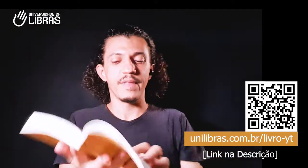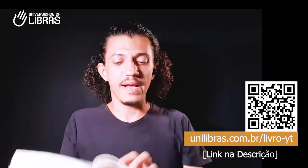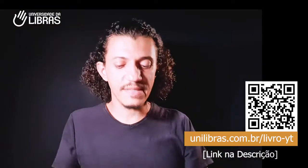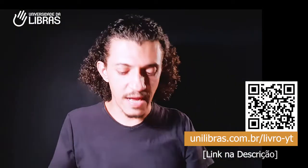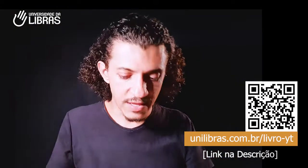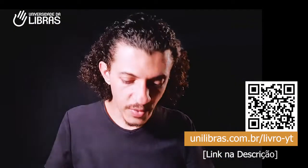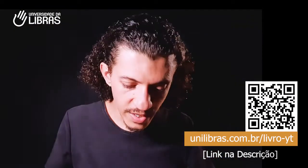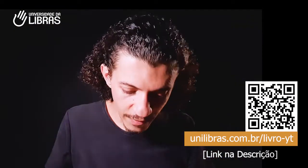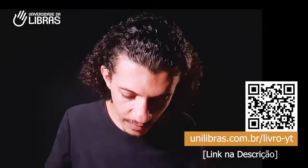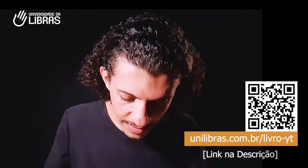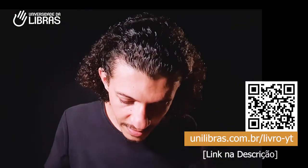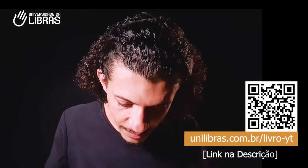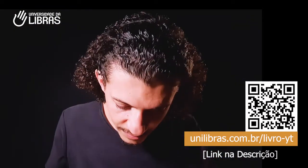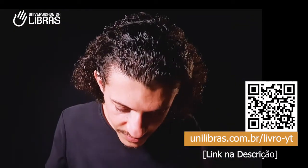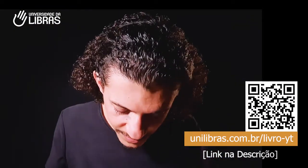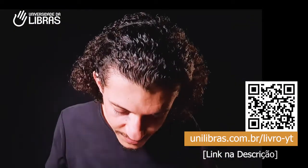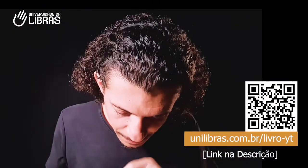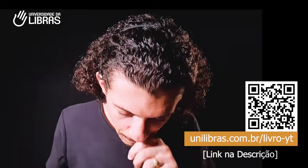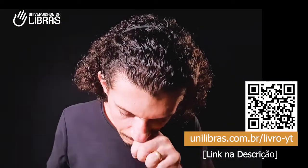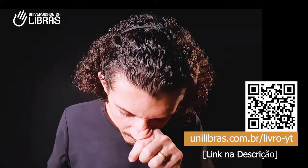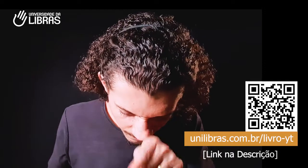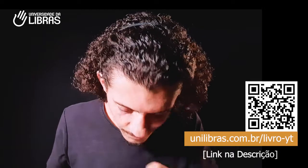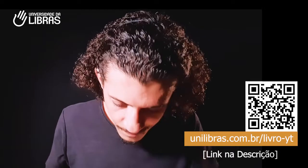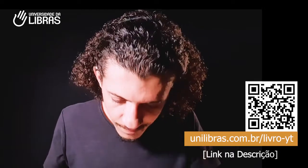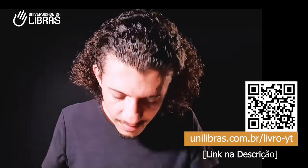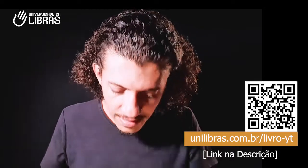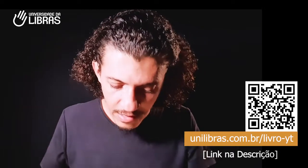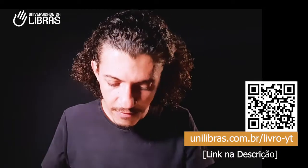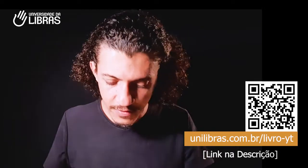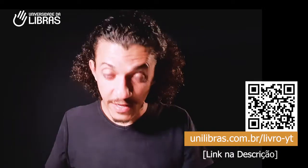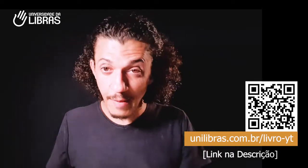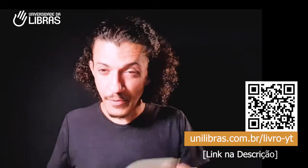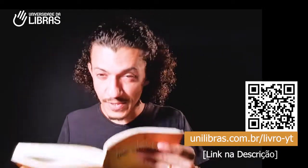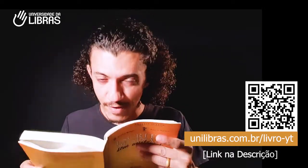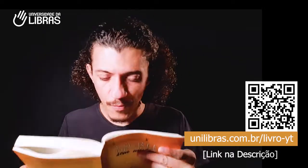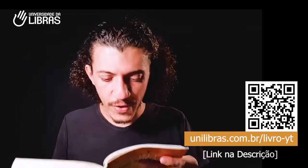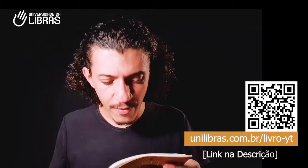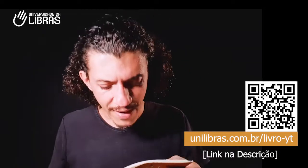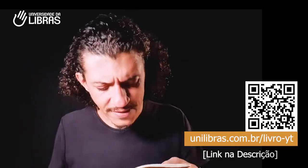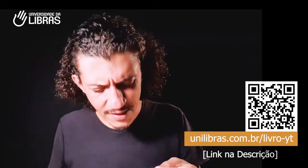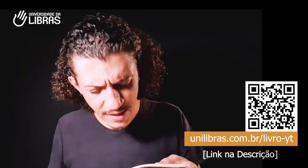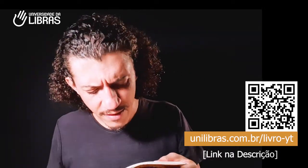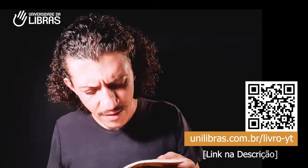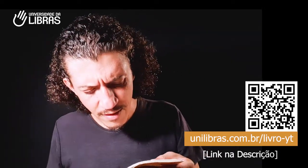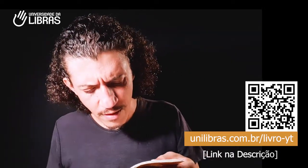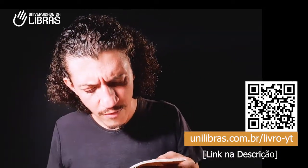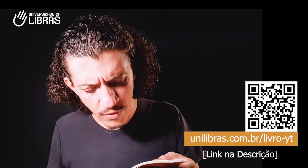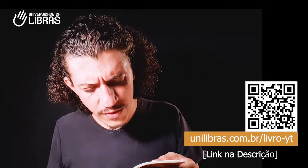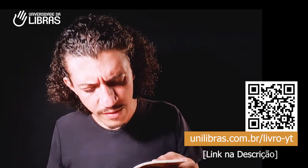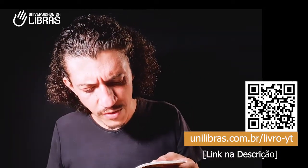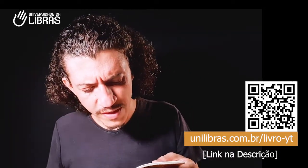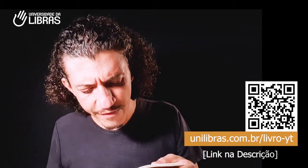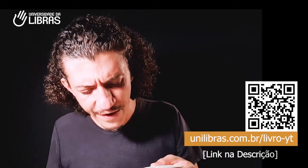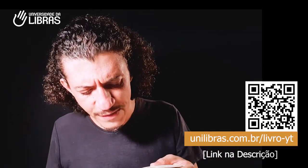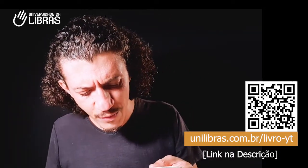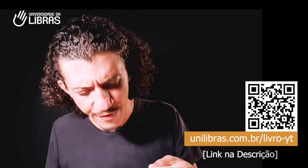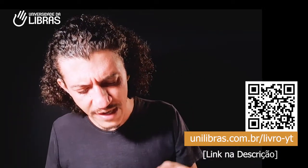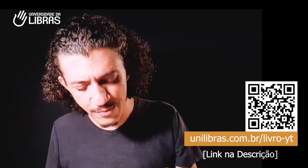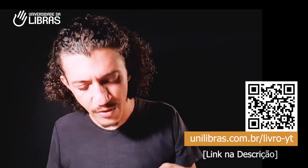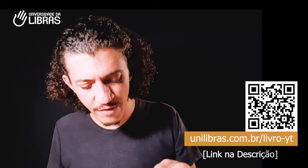esse cartão aqui eu vou ler aqui pra vocês e eu vou ter que aproximar O pouquinho mais aqui eu não vou conseguir mostrar frase por frase